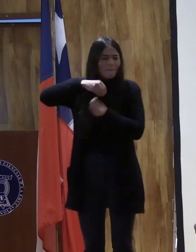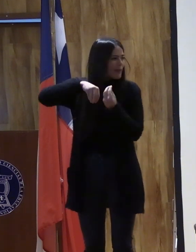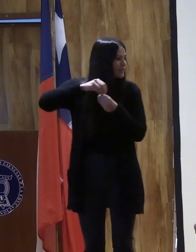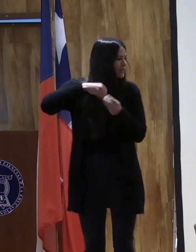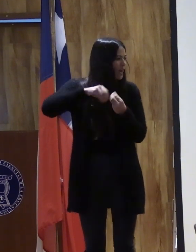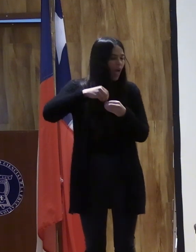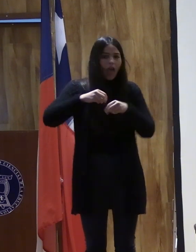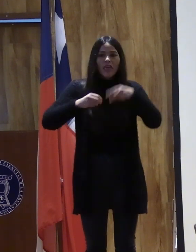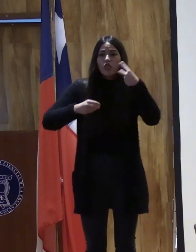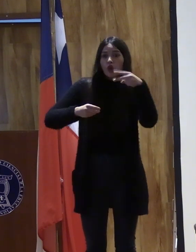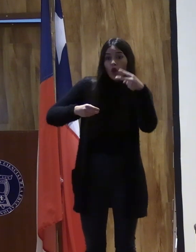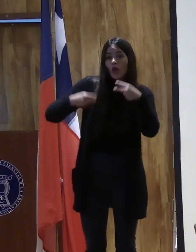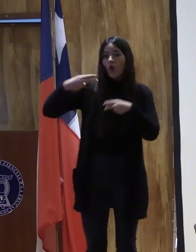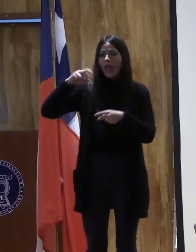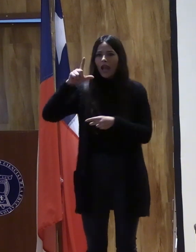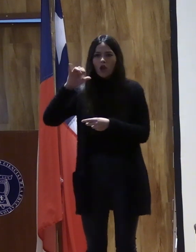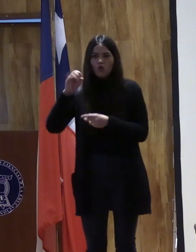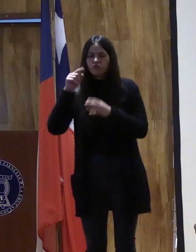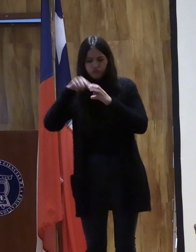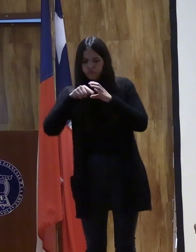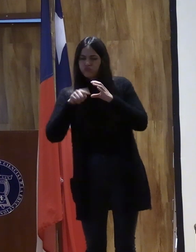helio, que es lo que tienen todas las estrellas.